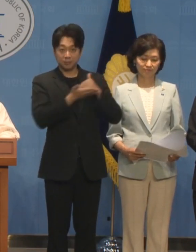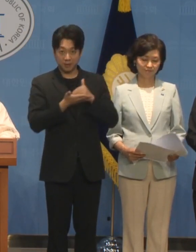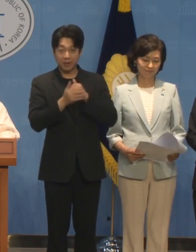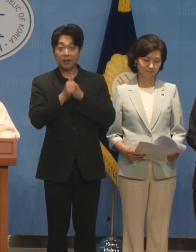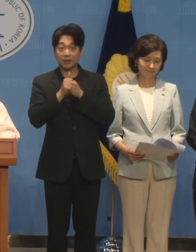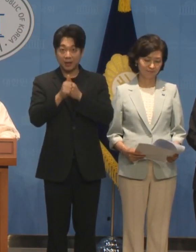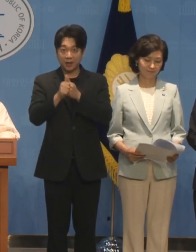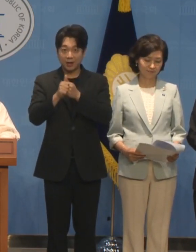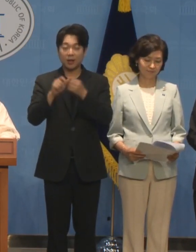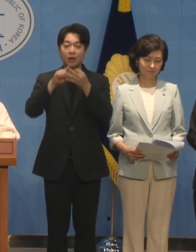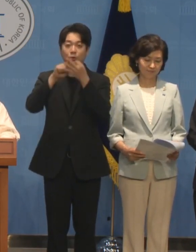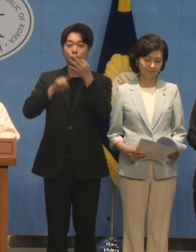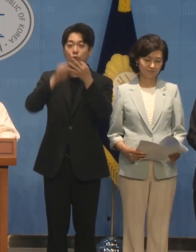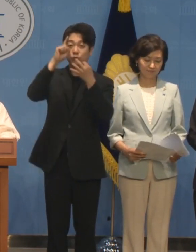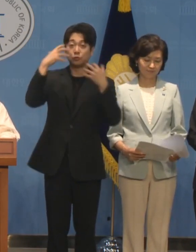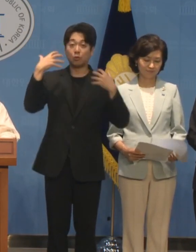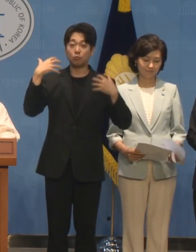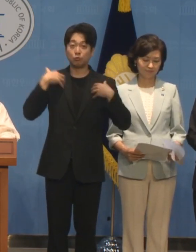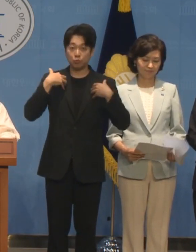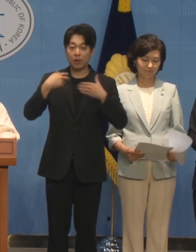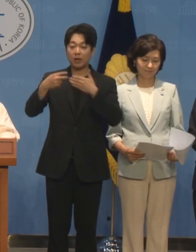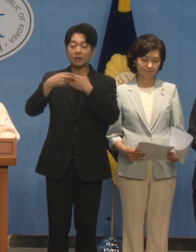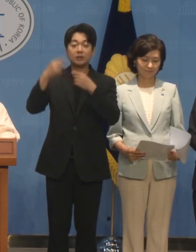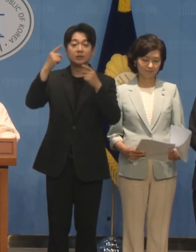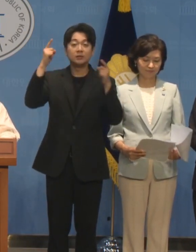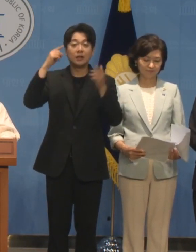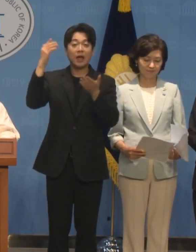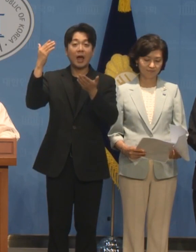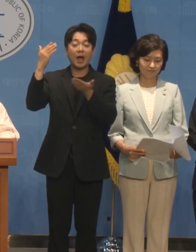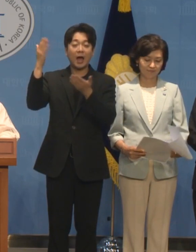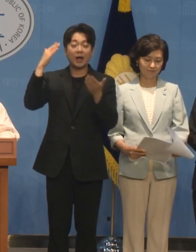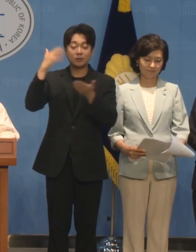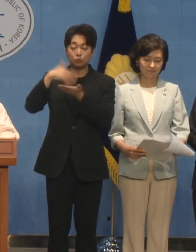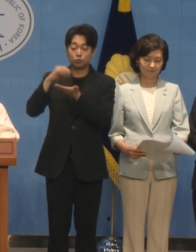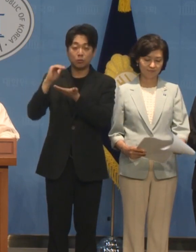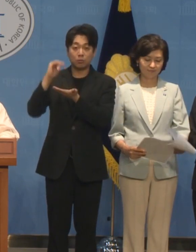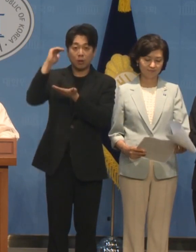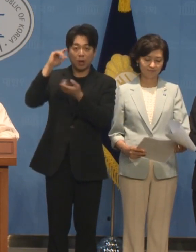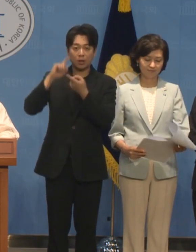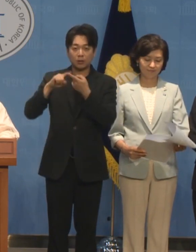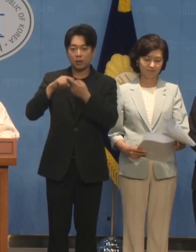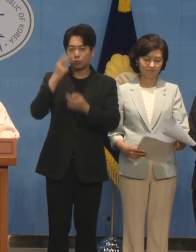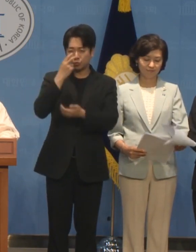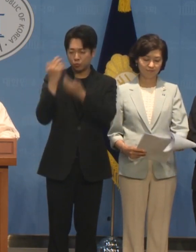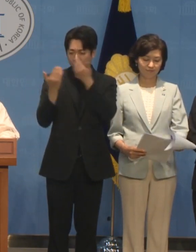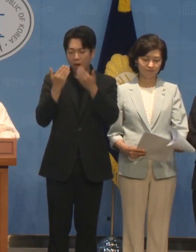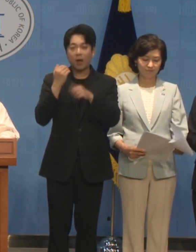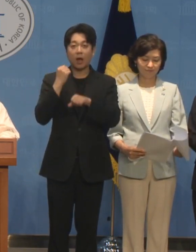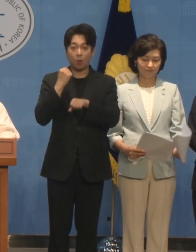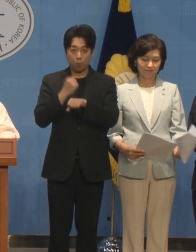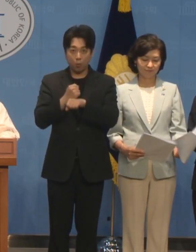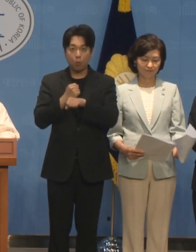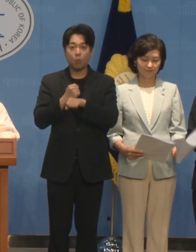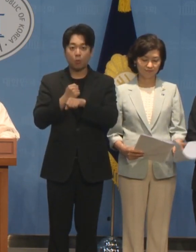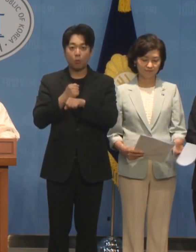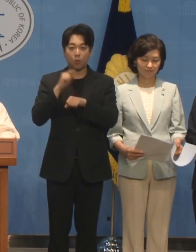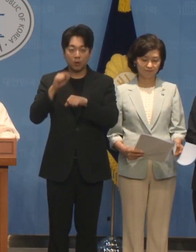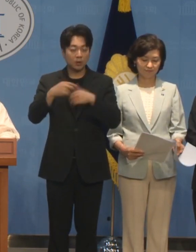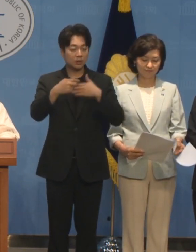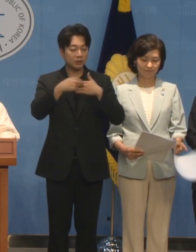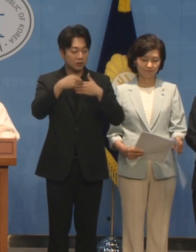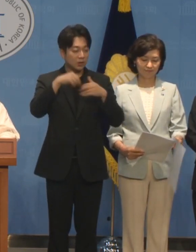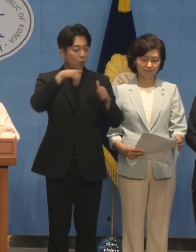정부의 의대 정원 증원이 얼마나 졸속으로 추진되었는지 규명하고 의대 교육과 의료